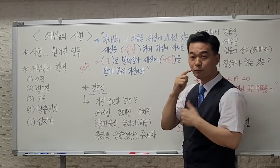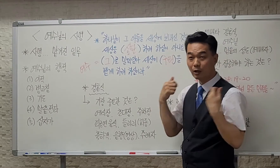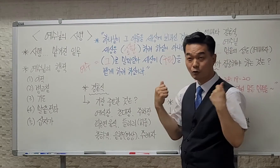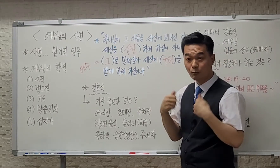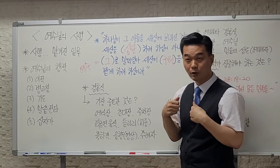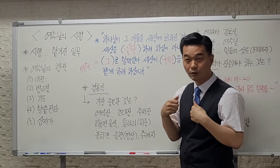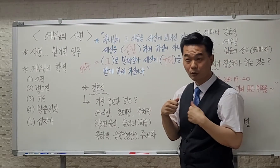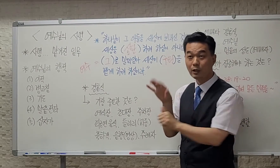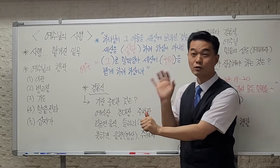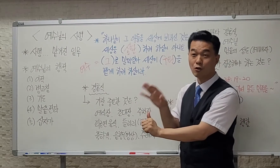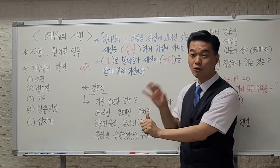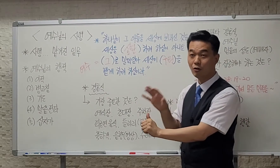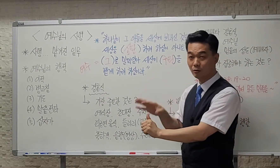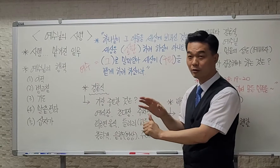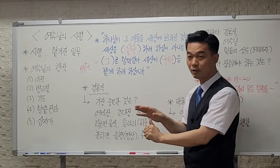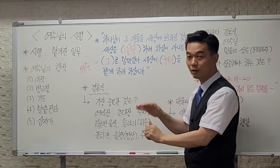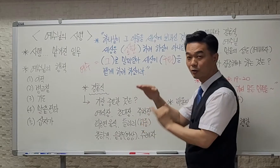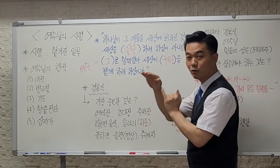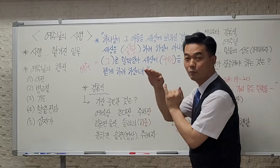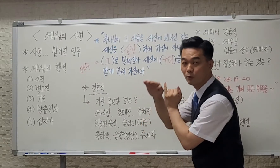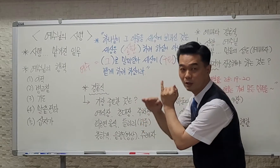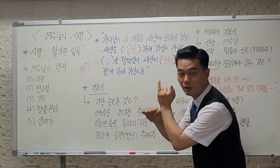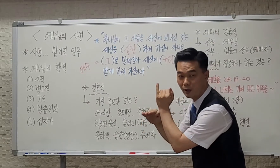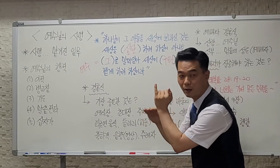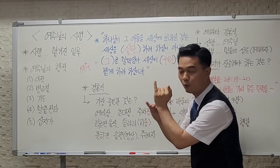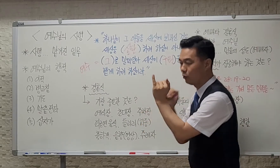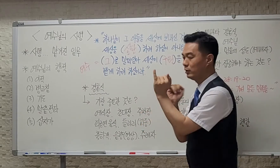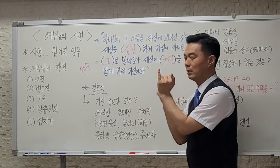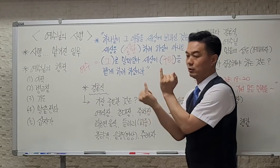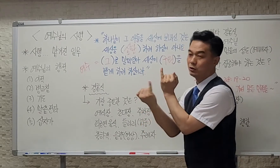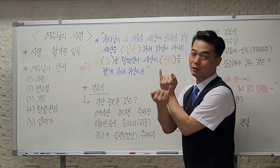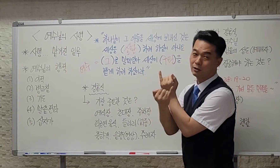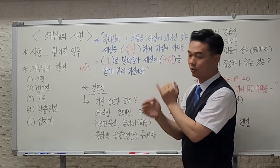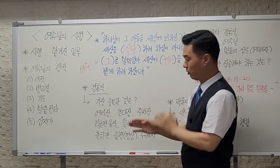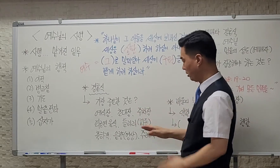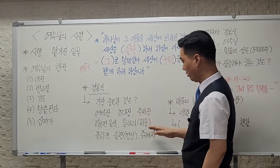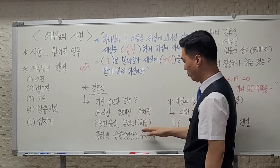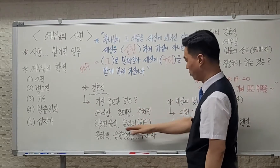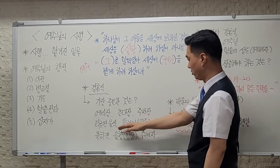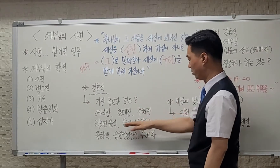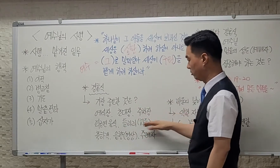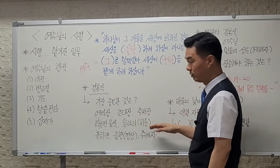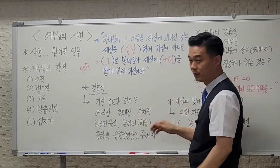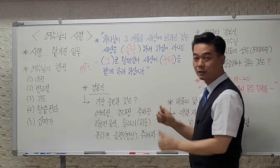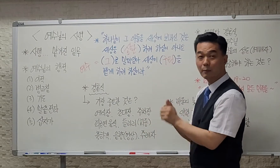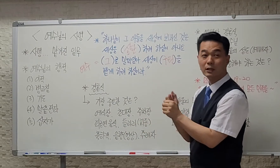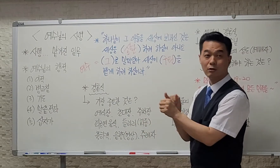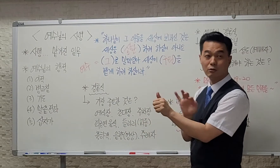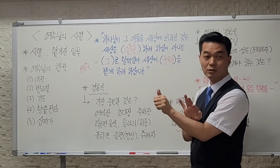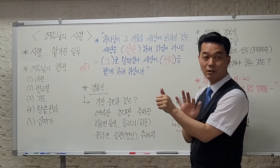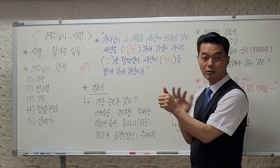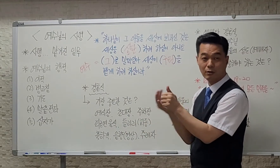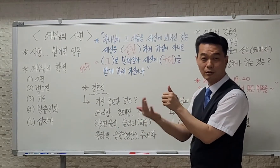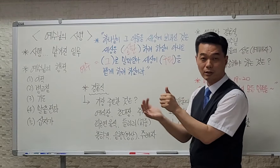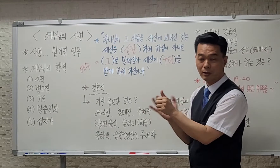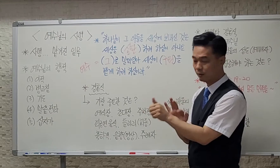입고 오면 혼나죠. 네, 그래서 조금 못나게 입고는 여자들 들러리, 뭐 그런 거. 남자들도 있어요, 들러리.